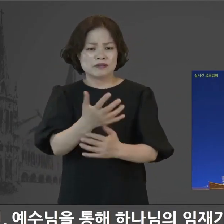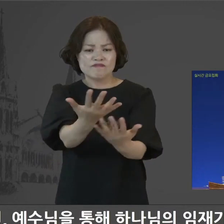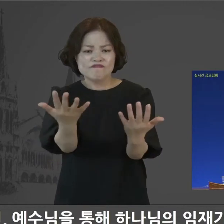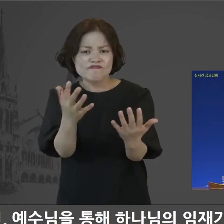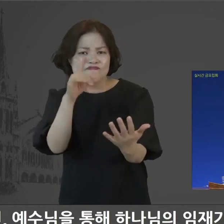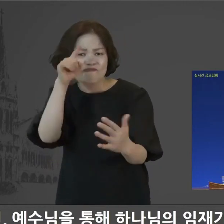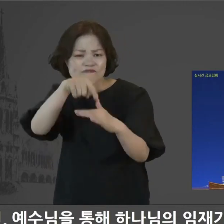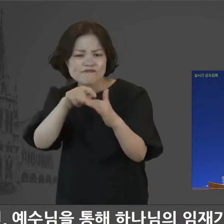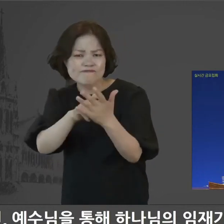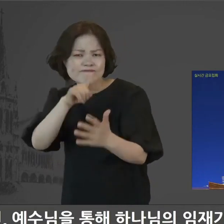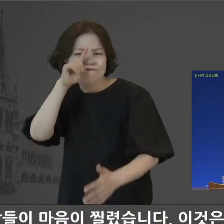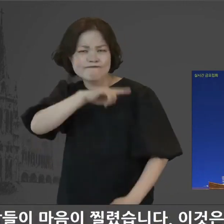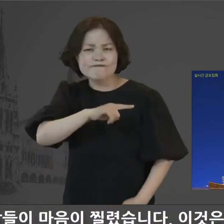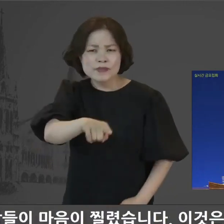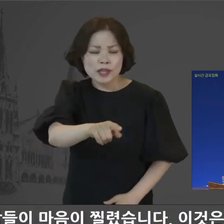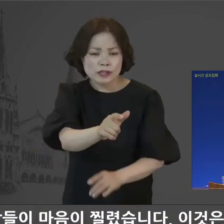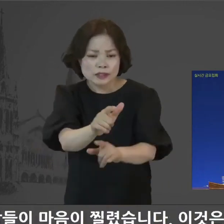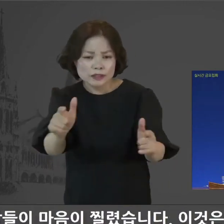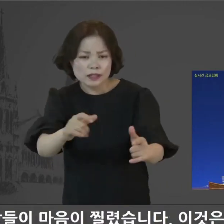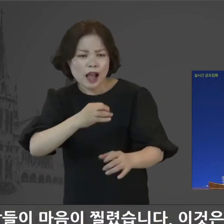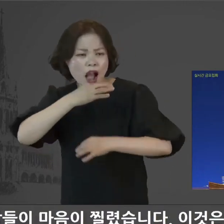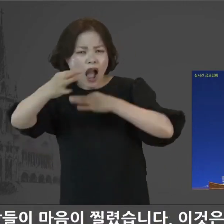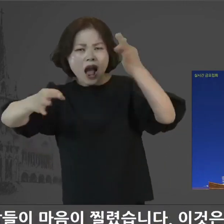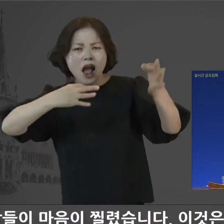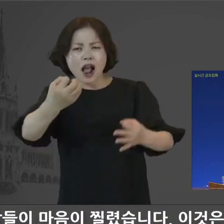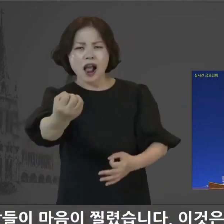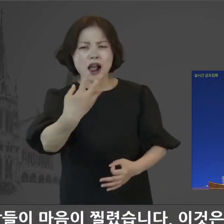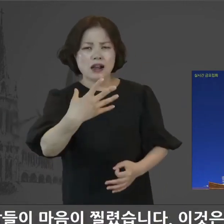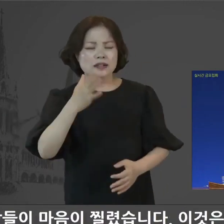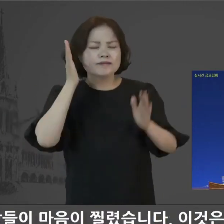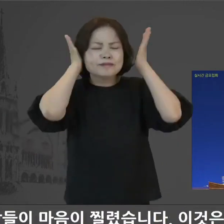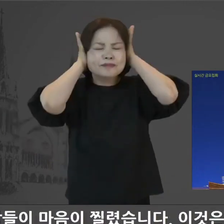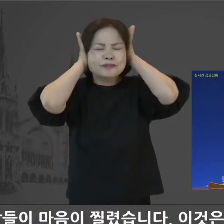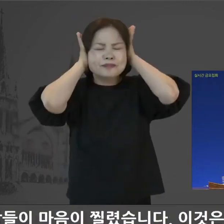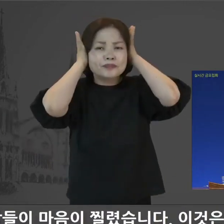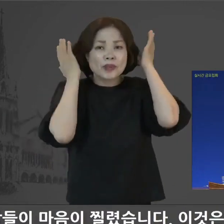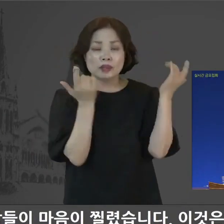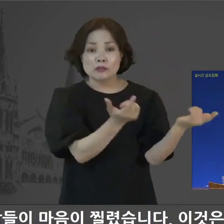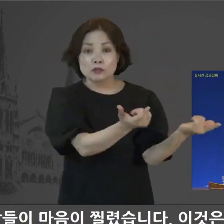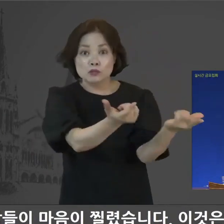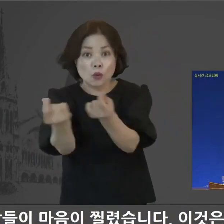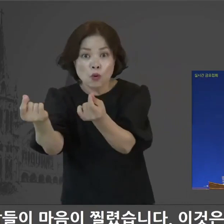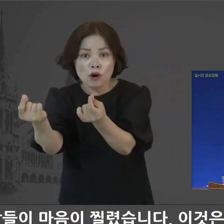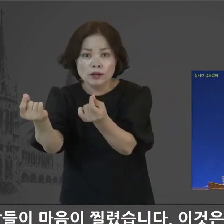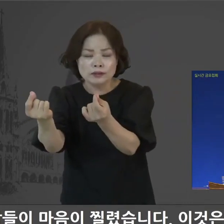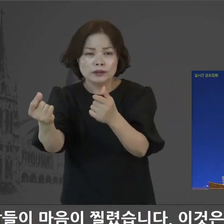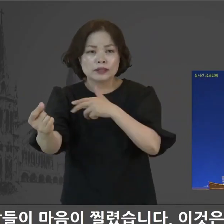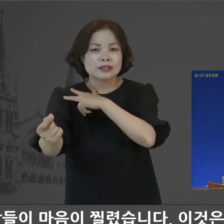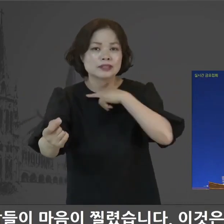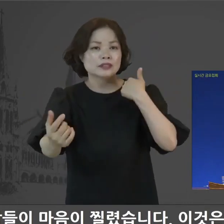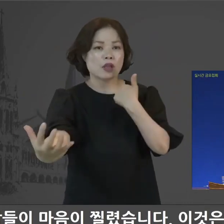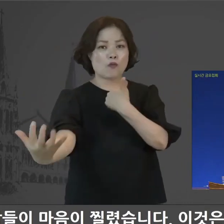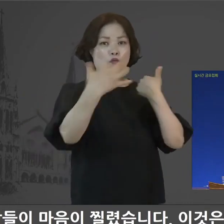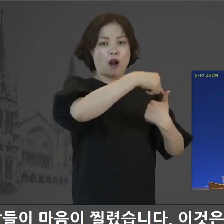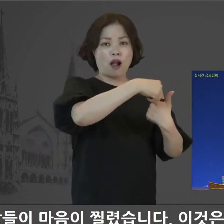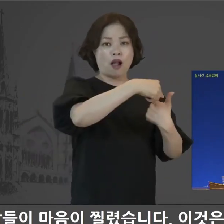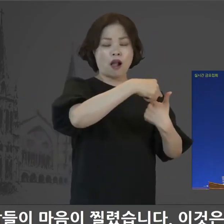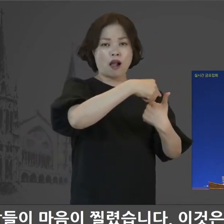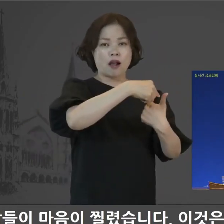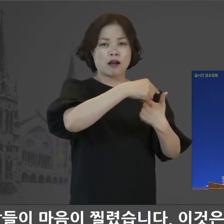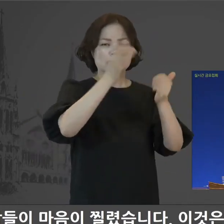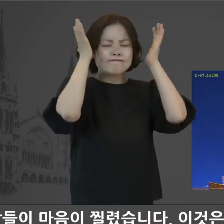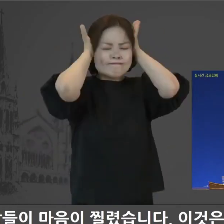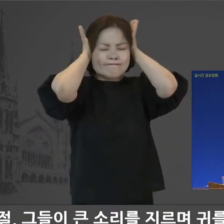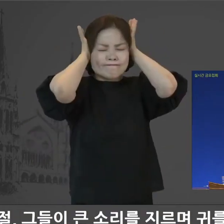그래서 57절, 그들이 큰 소리를 들으며 귀를 막고 일제히 스데반에게 달려든 겁니다. 귀를